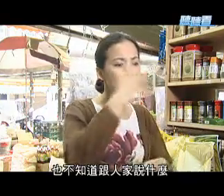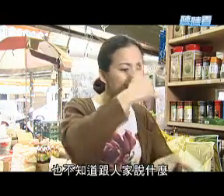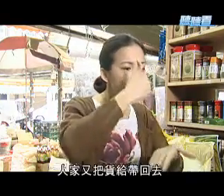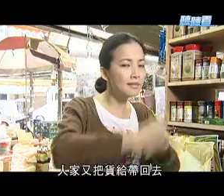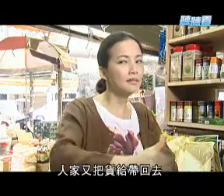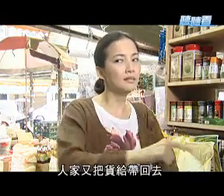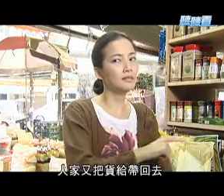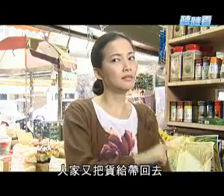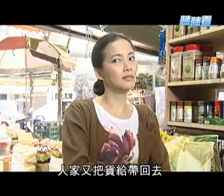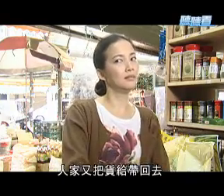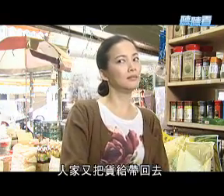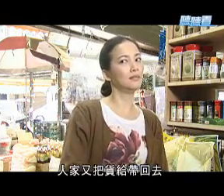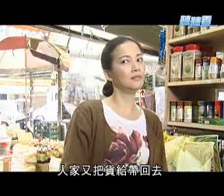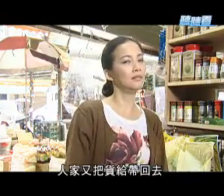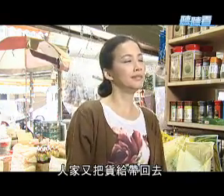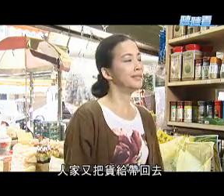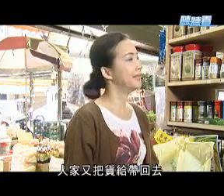人家又把货给带回去呢。哦，